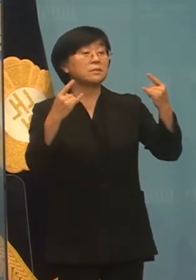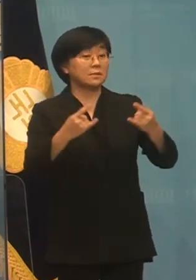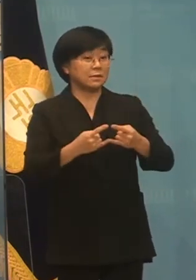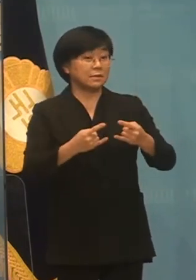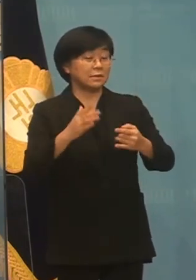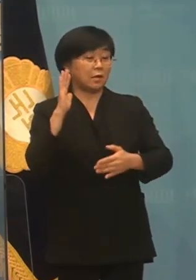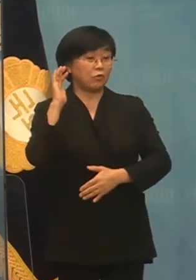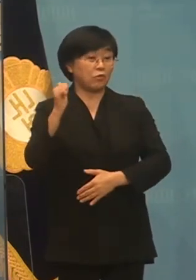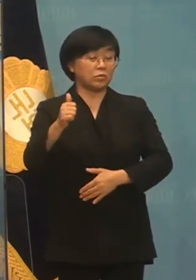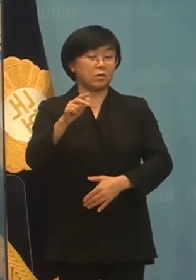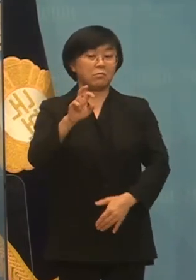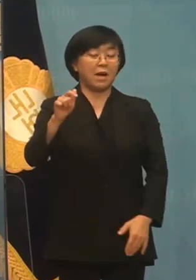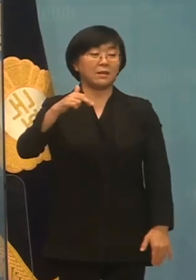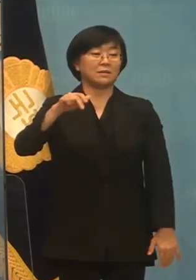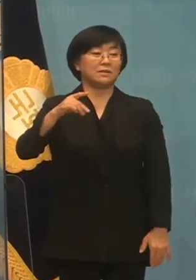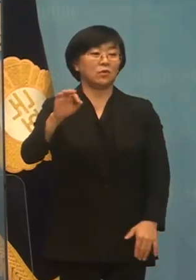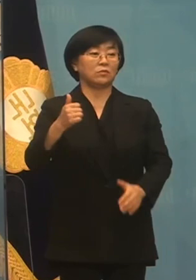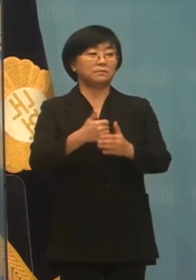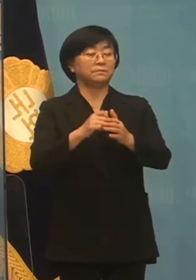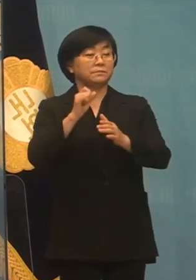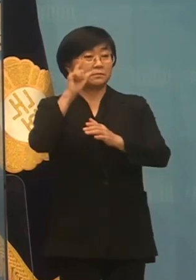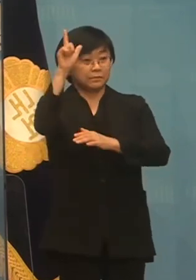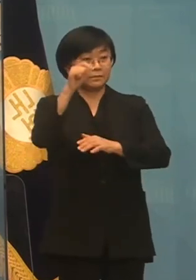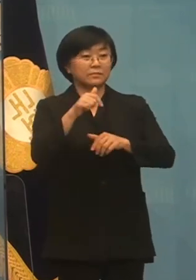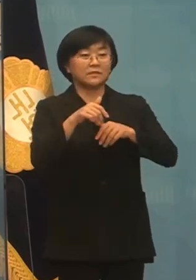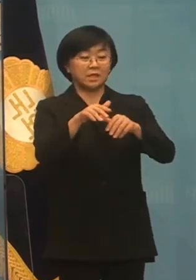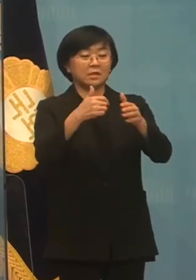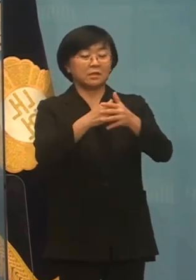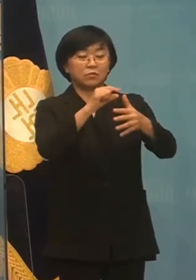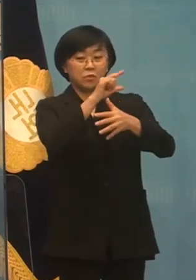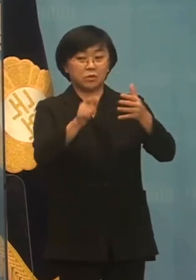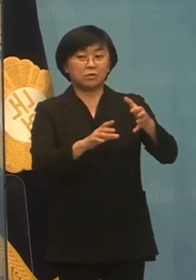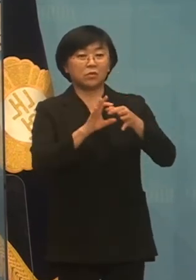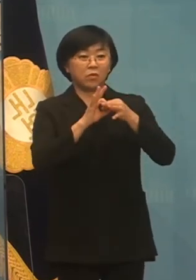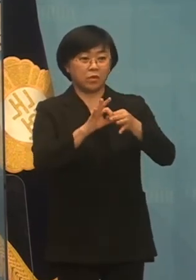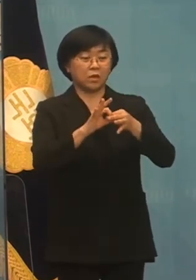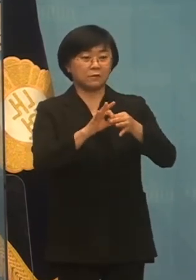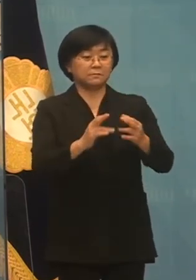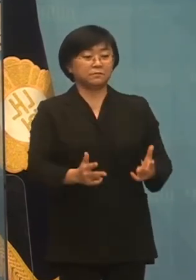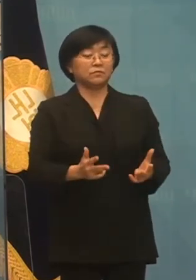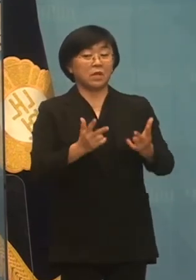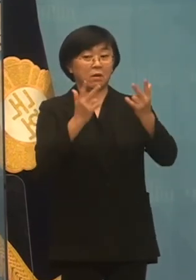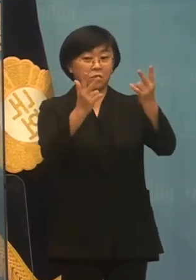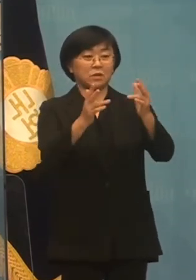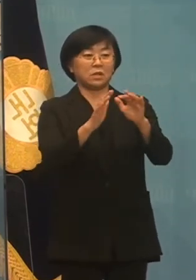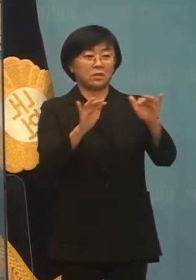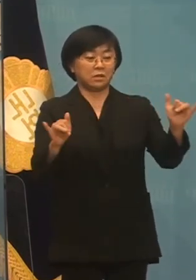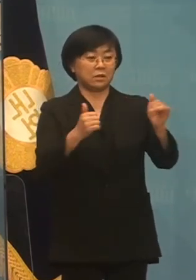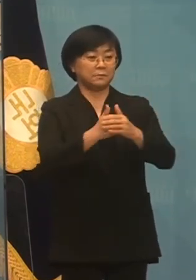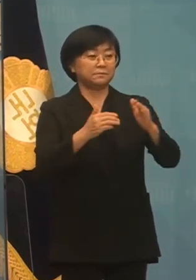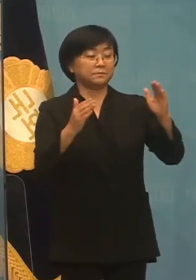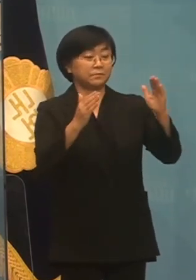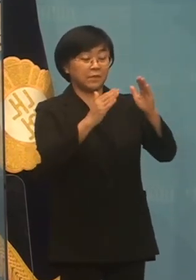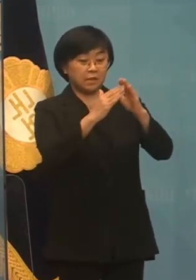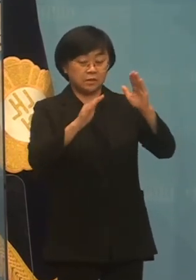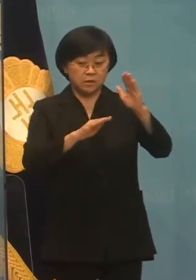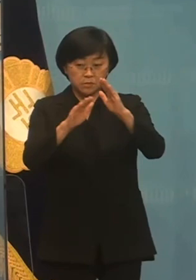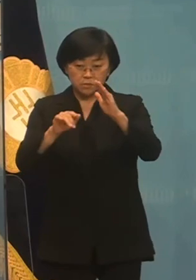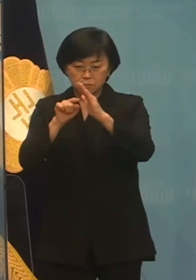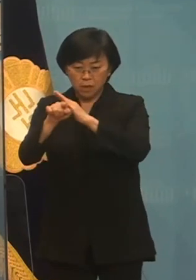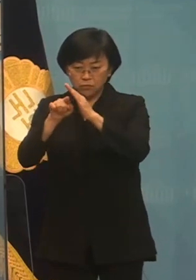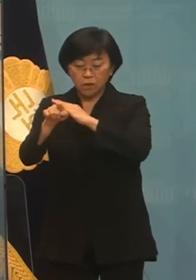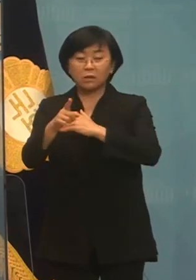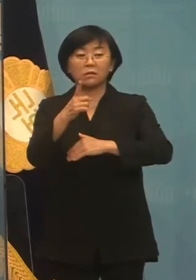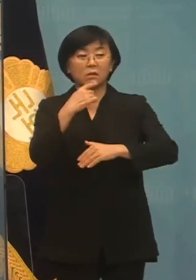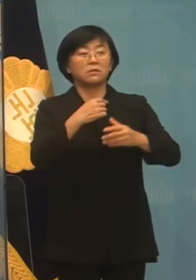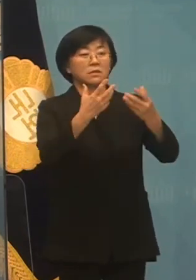후보였던 당시 마크롱이 위대한 행진이라는 프로젝트를 통해 자원봉사자들과 가정집 한 곳 한 곳을